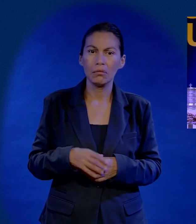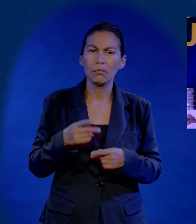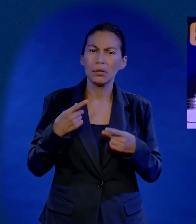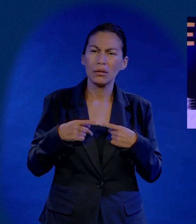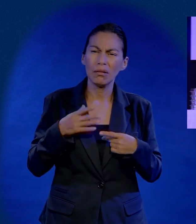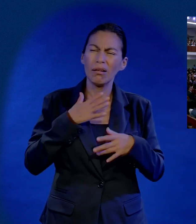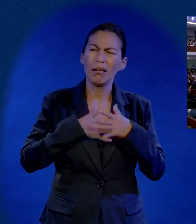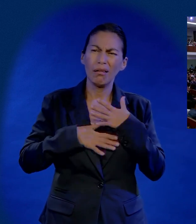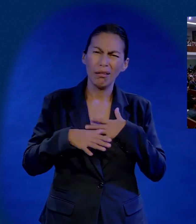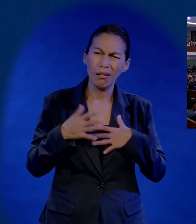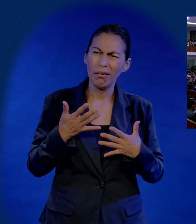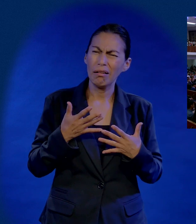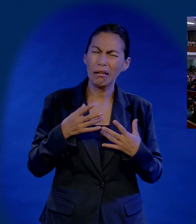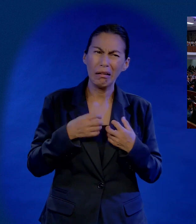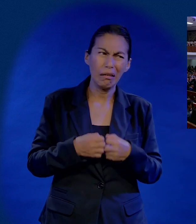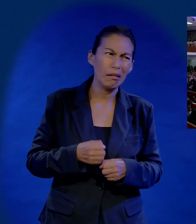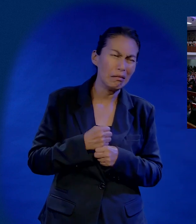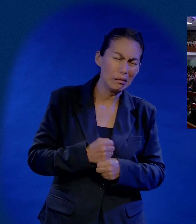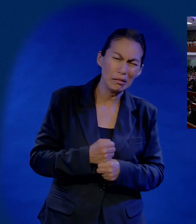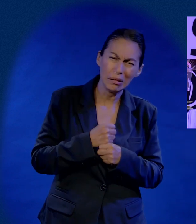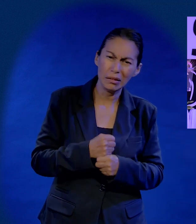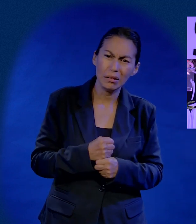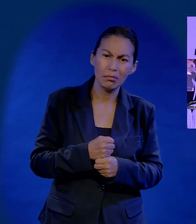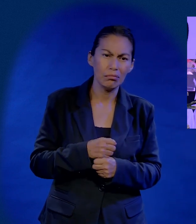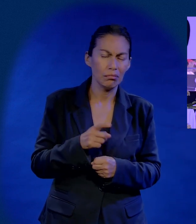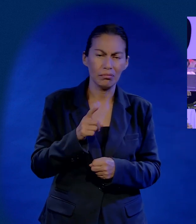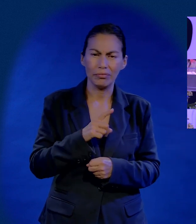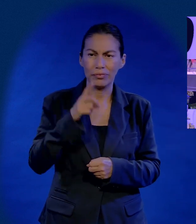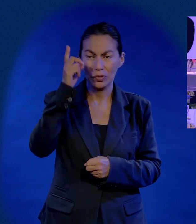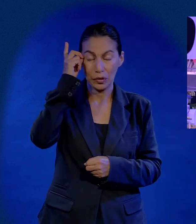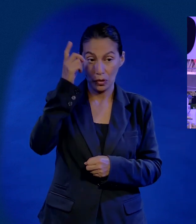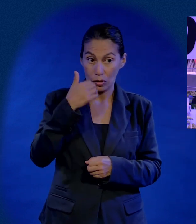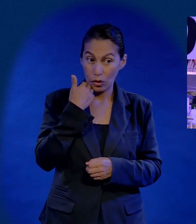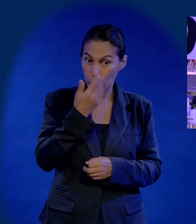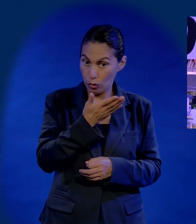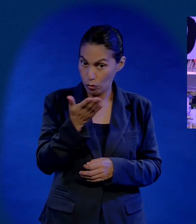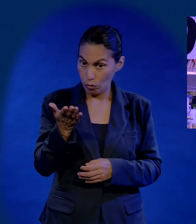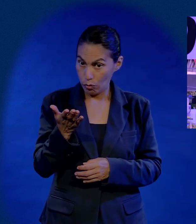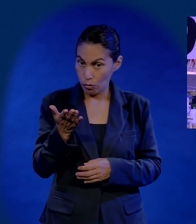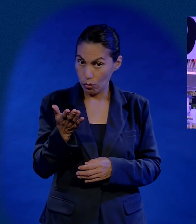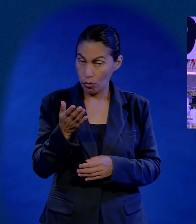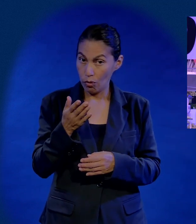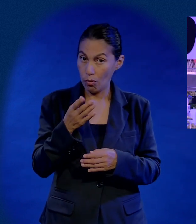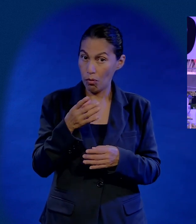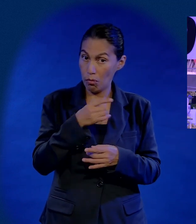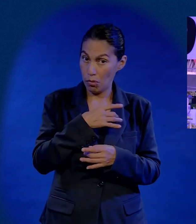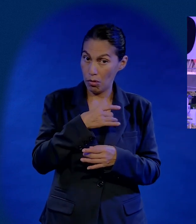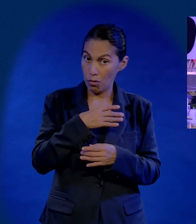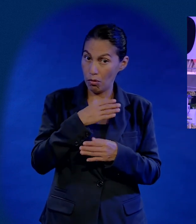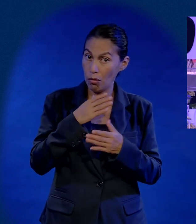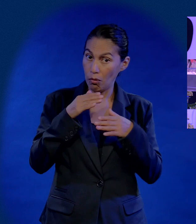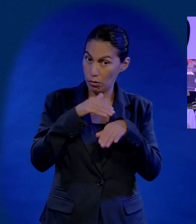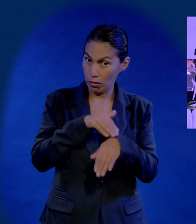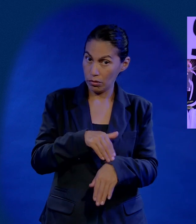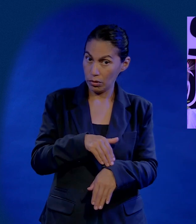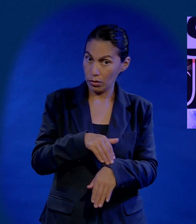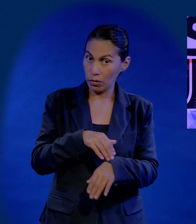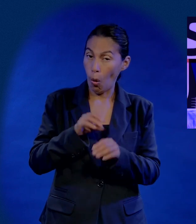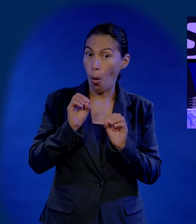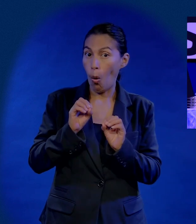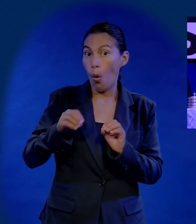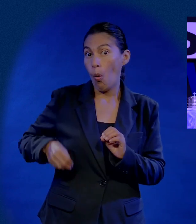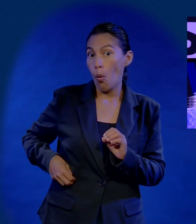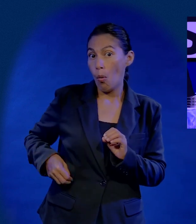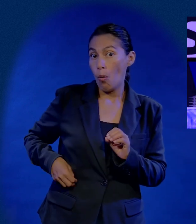con miedo, tengo que andar bien, Diosito, sí, sí. Ay. Y viven cansados y atormentados. Pero Dios no quiere que le obedezcas por miedo.